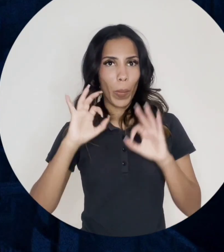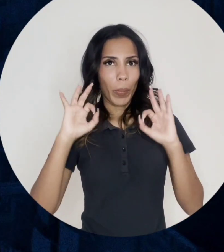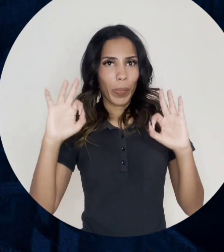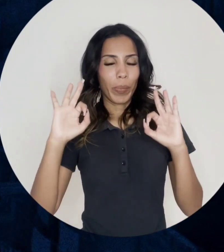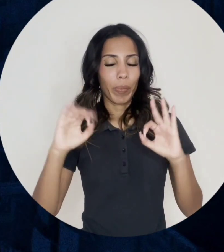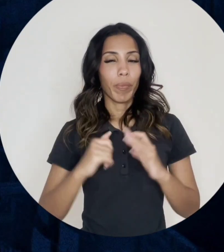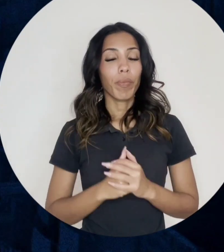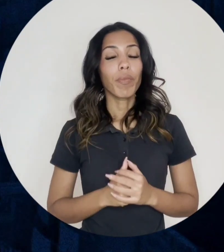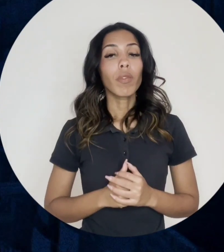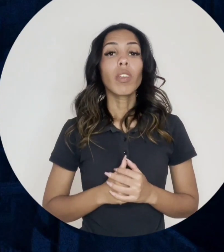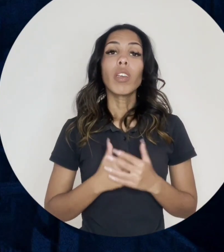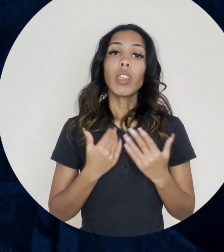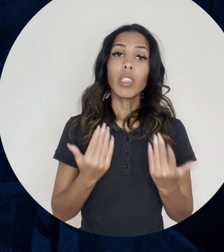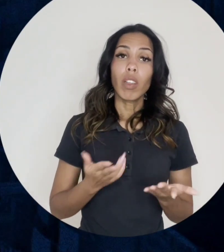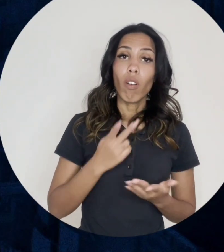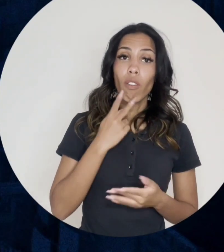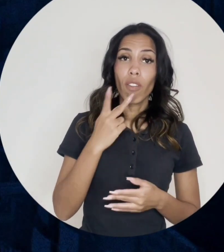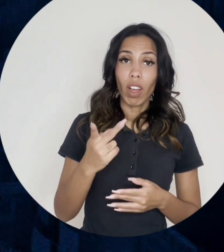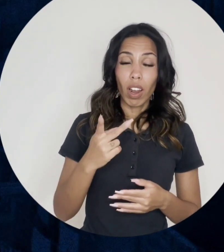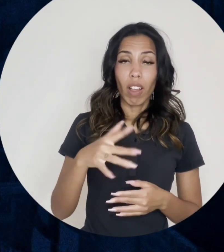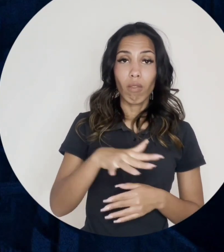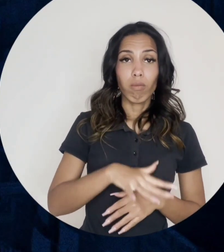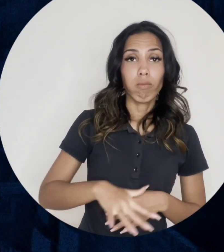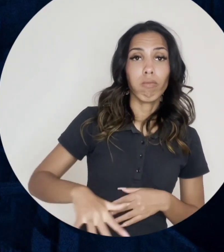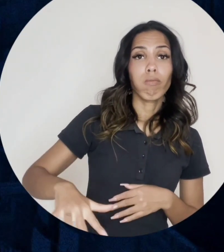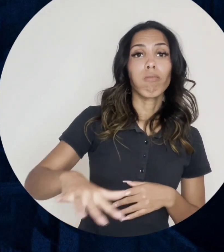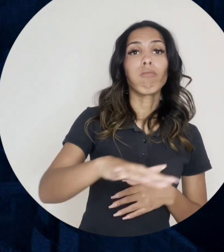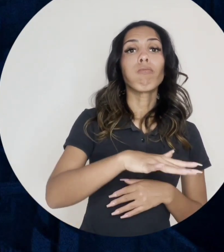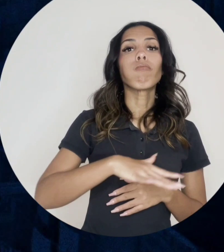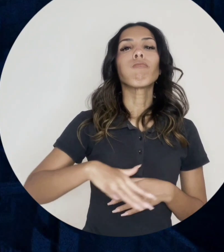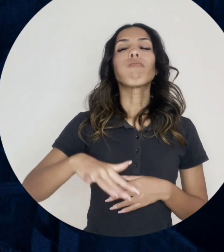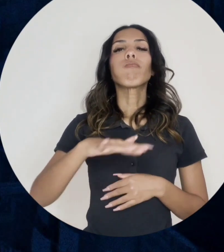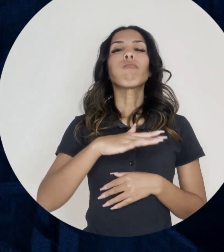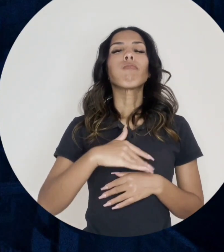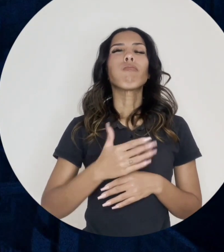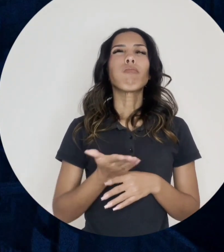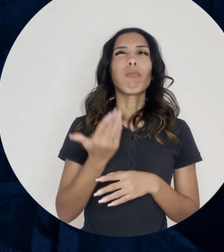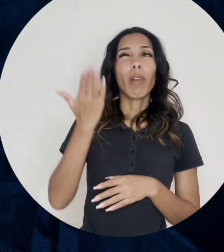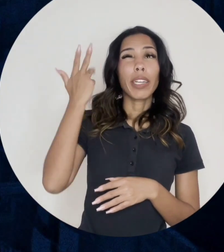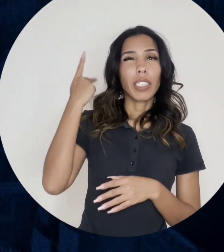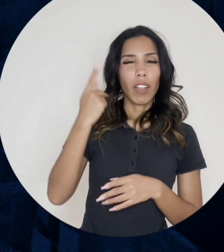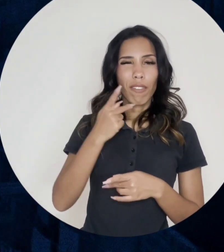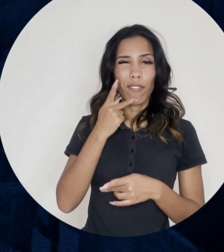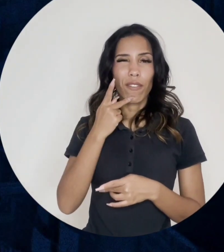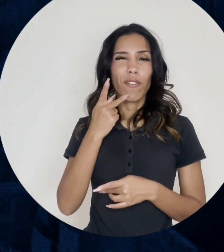o bairro Barcelos era o lugar mais,